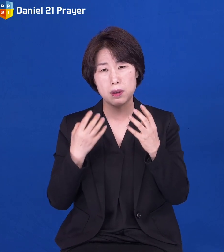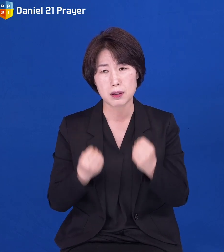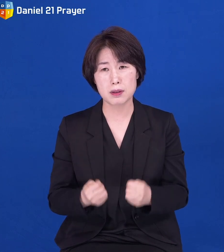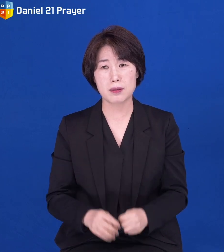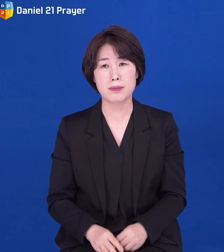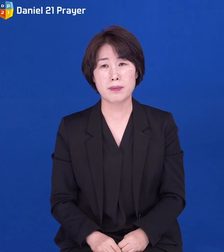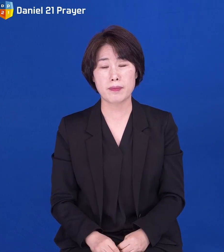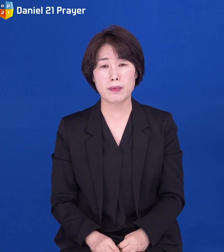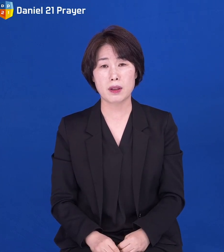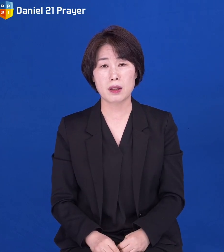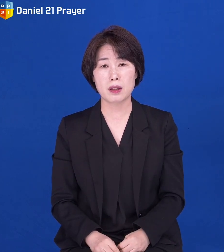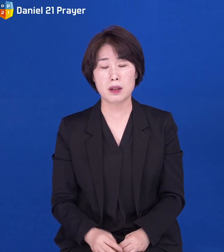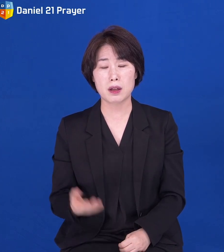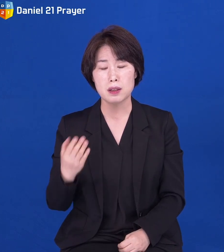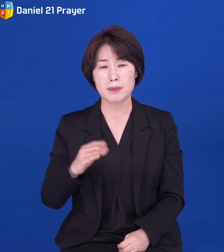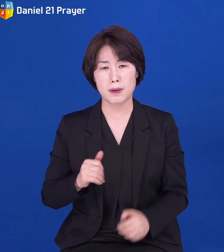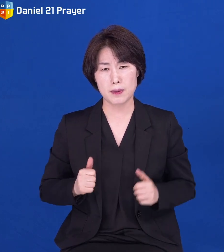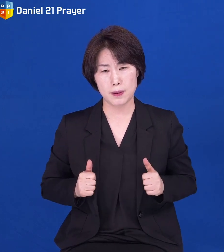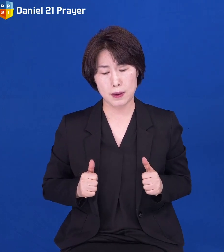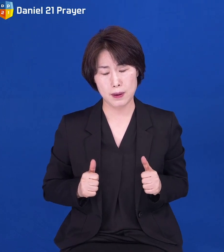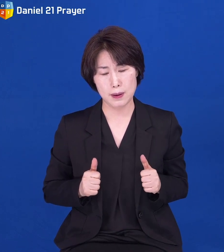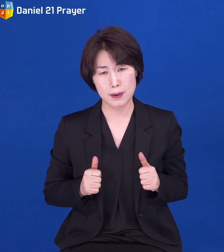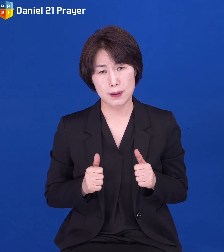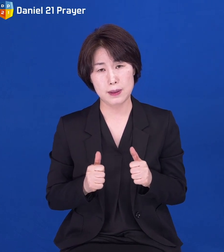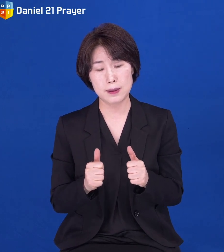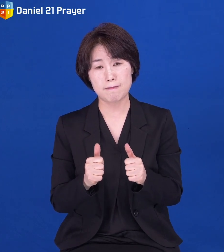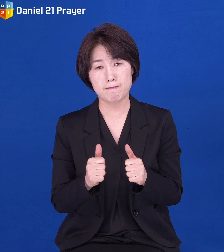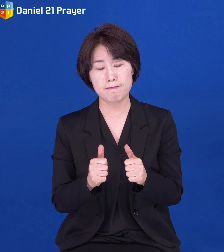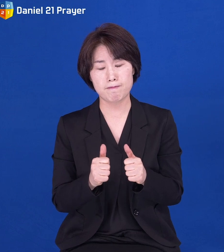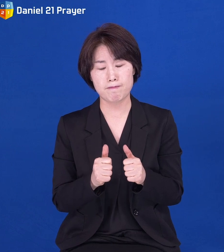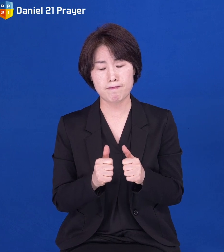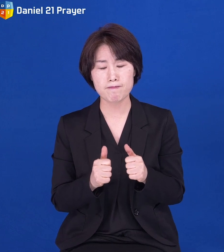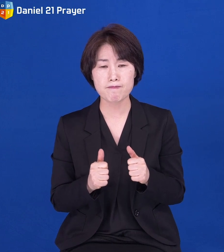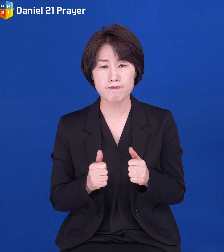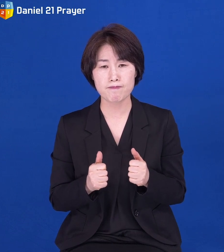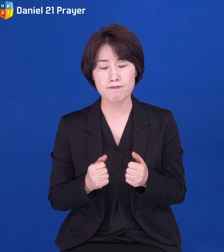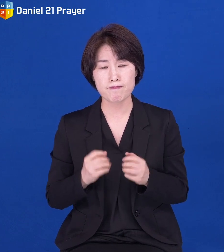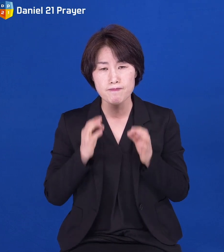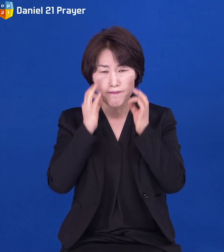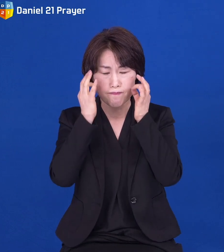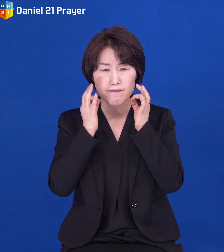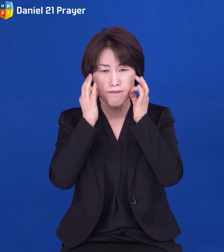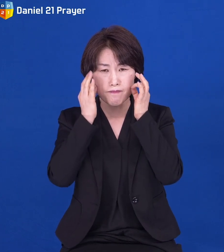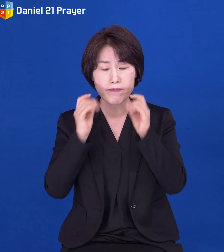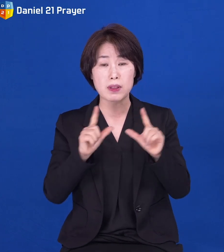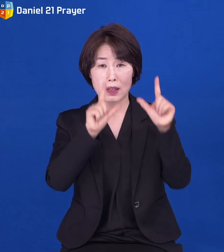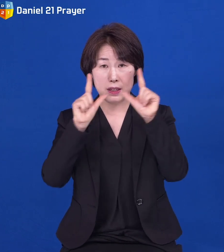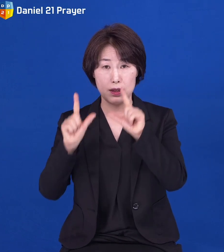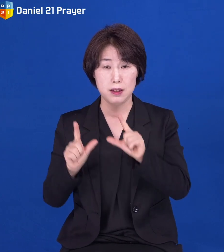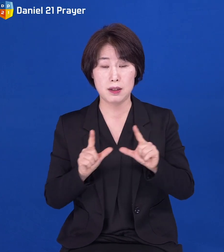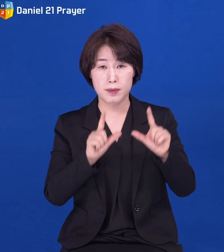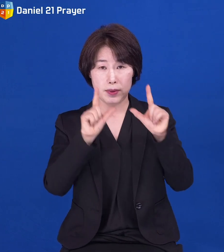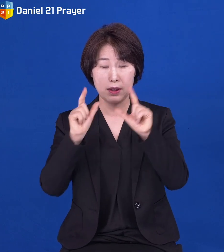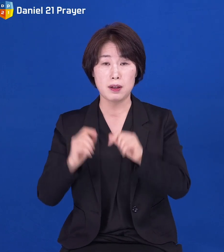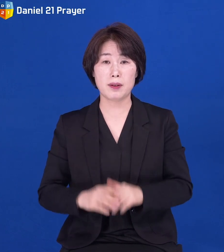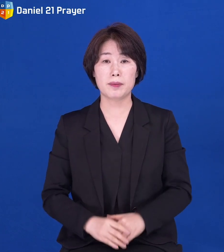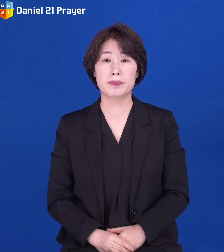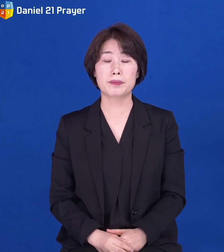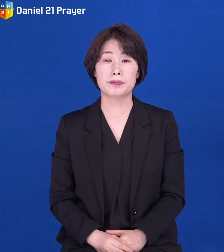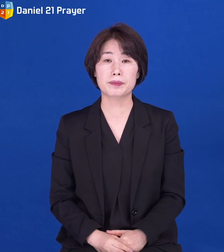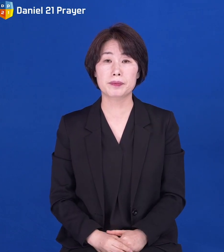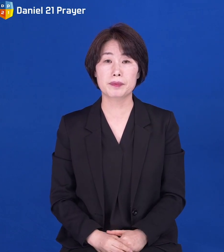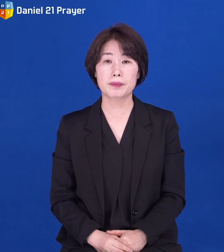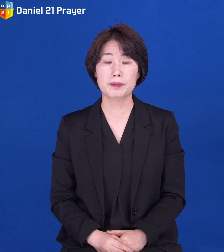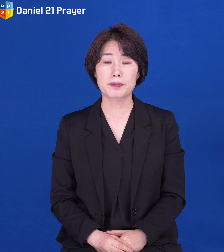그냥 이를 악물고 사셨던 것 같아요. 근데 이제 저희 어머니가 이제 정말 그 방 한